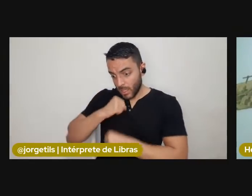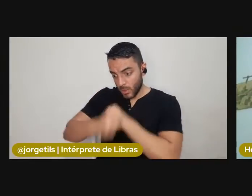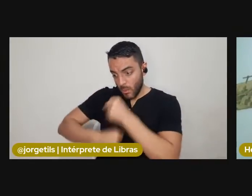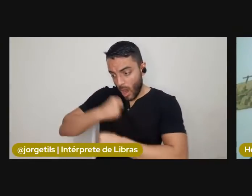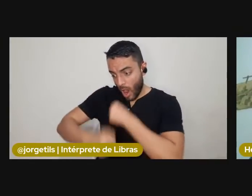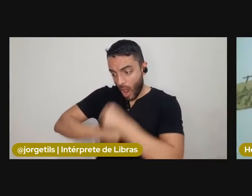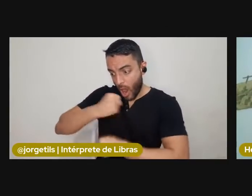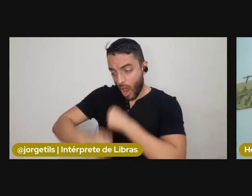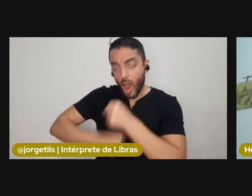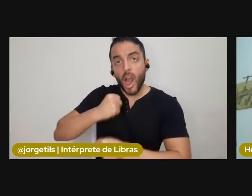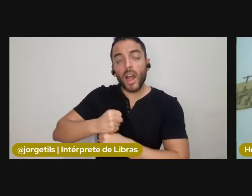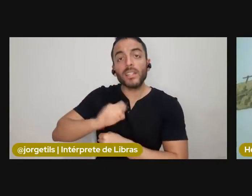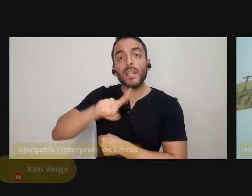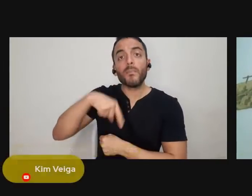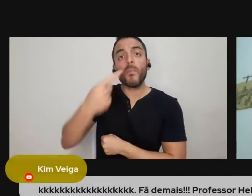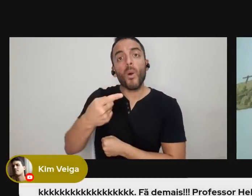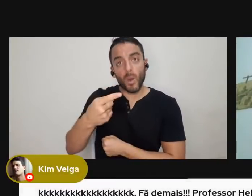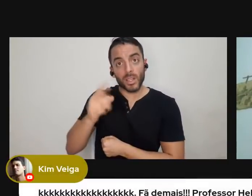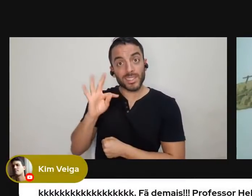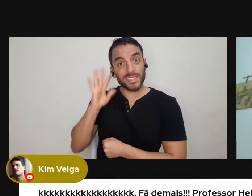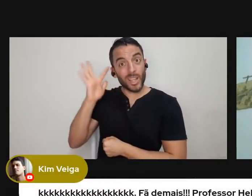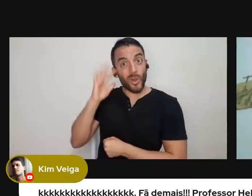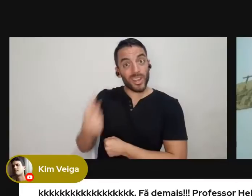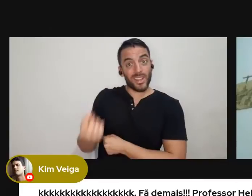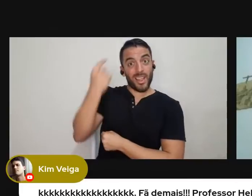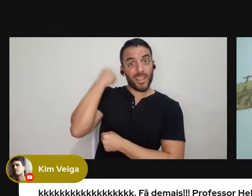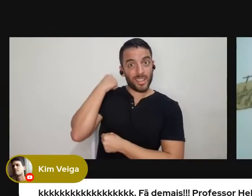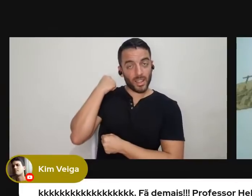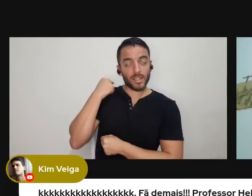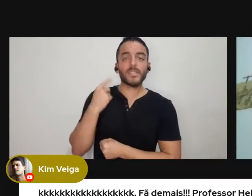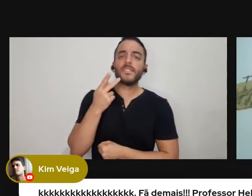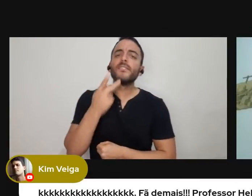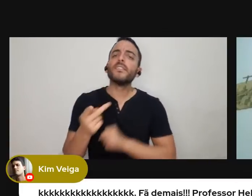Então, nós estamos falando de concepção de mundo. A arte